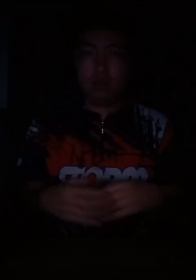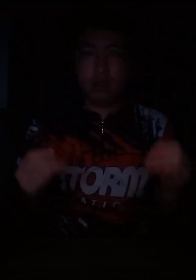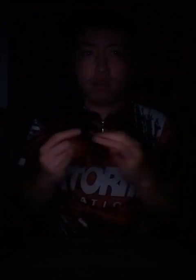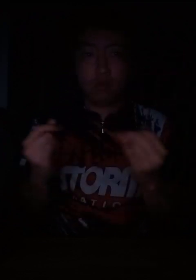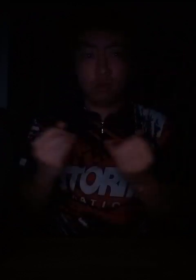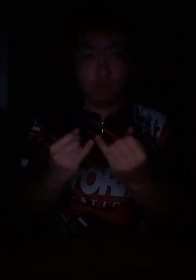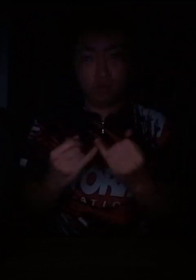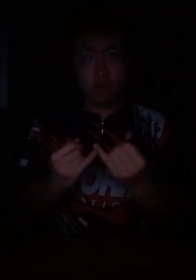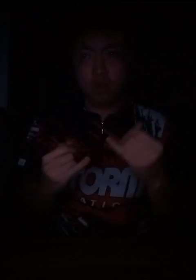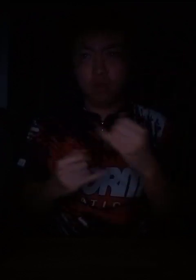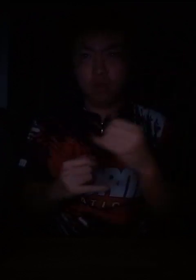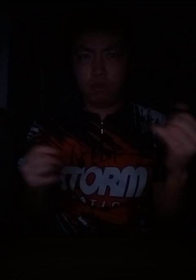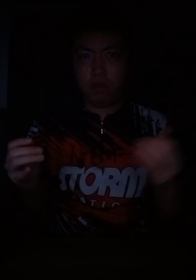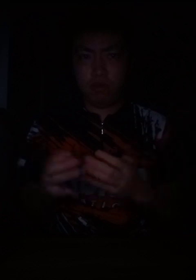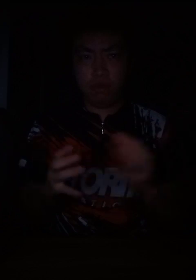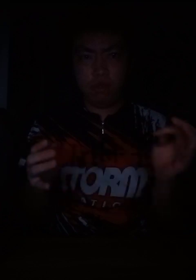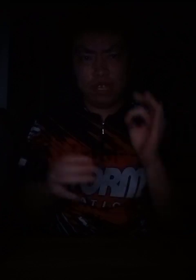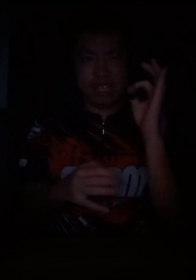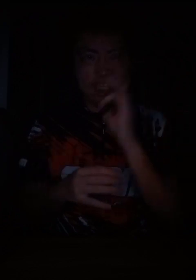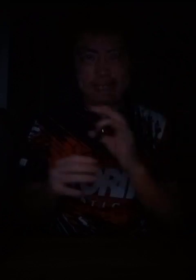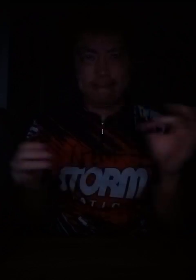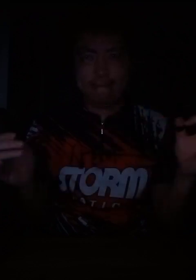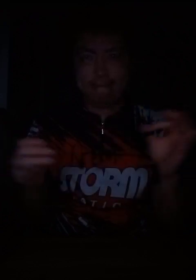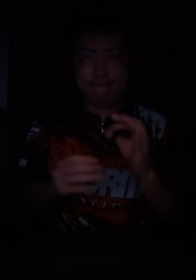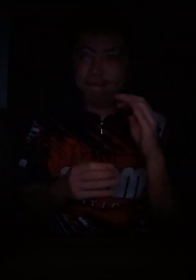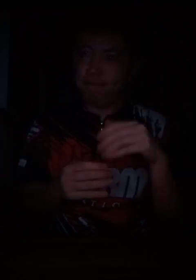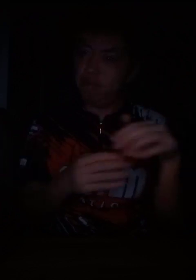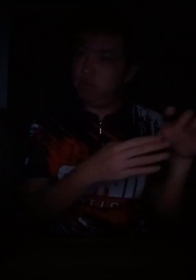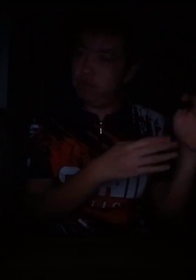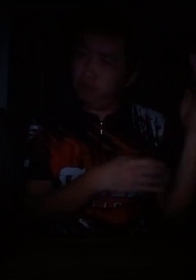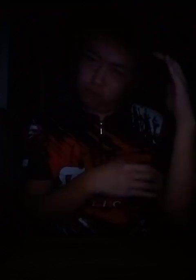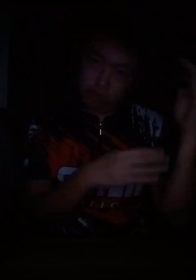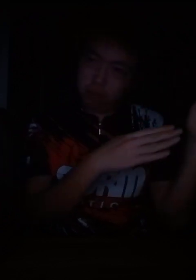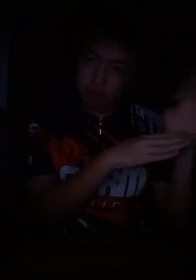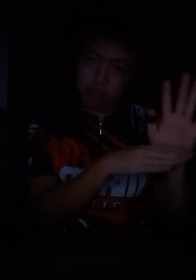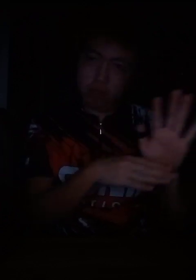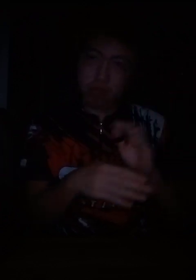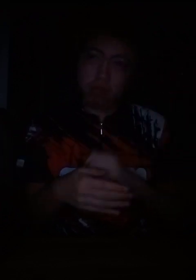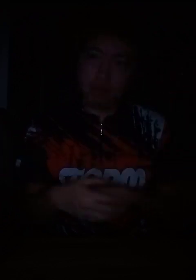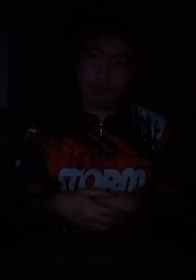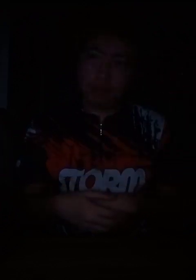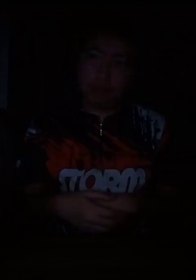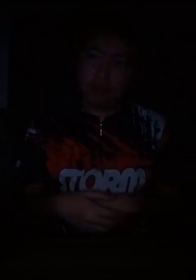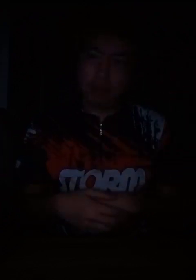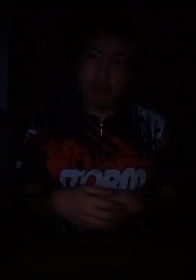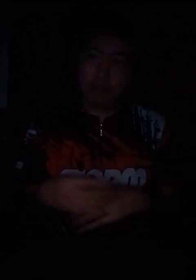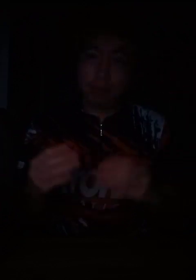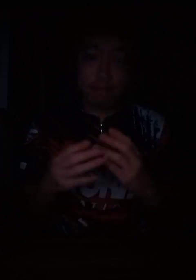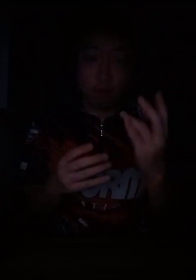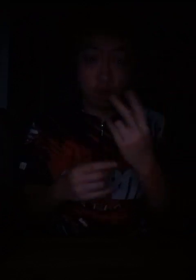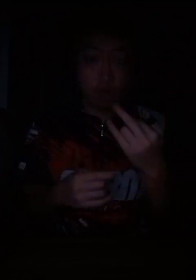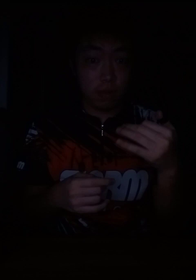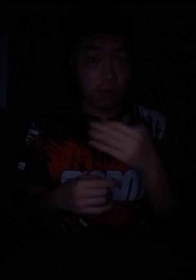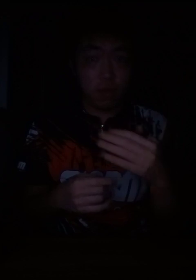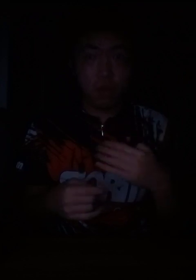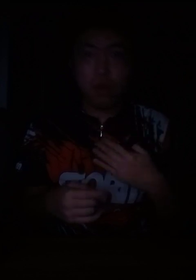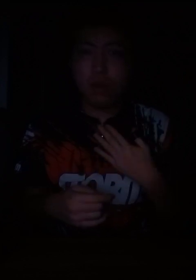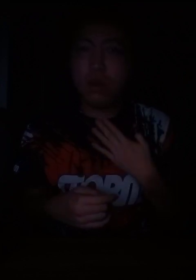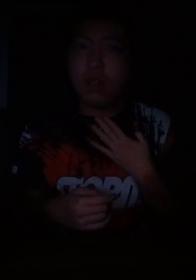상황을 지켜본 종업원들도 시비가 있어 경찰이 다녀갔다고 밝혔습니다. 손석희 사장님 자주 오시죠? 자주